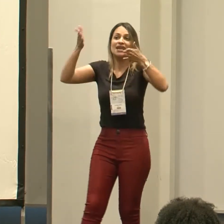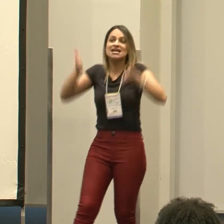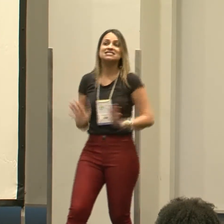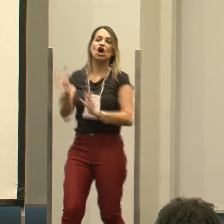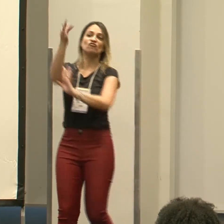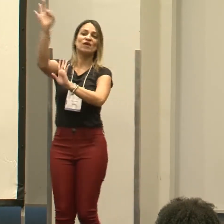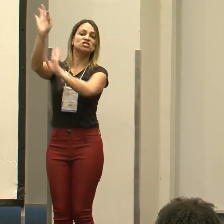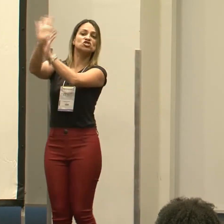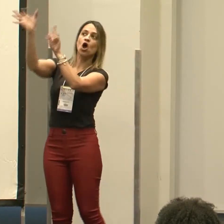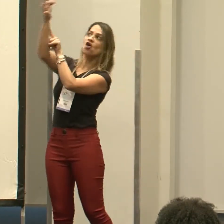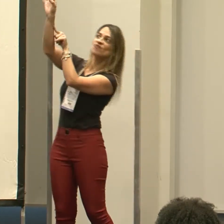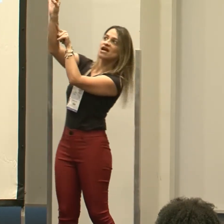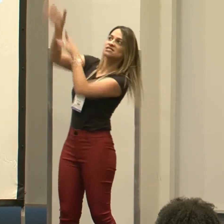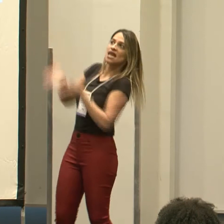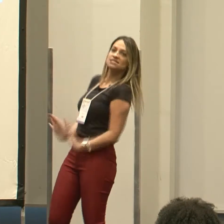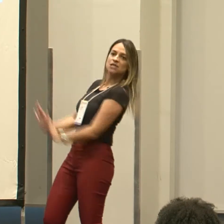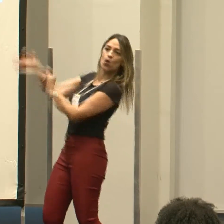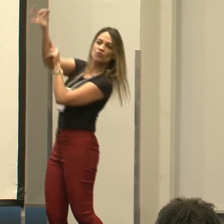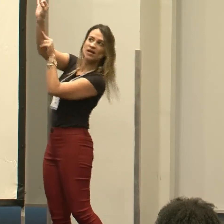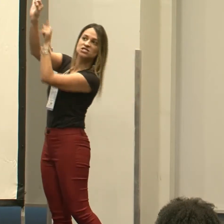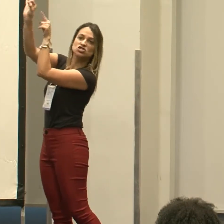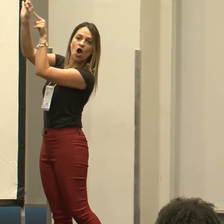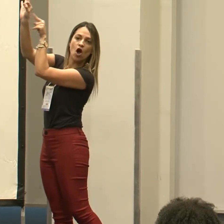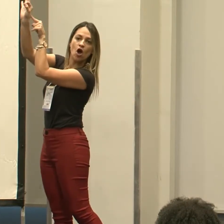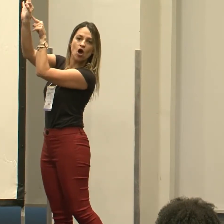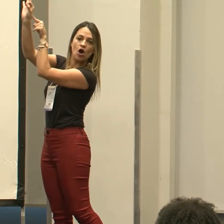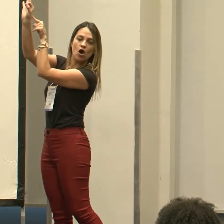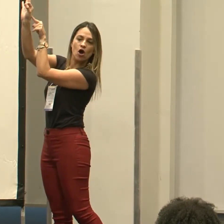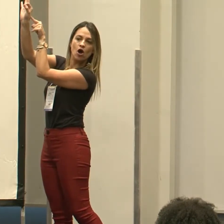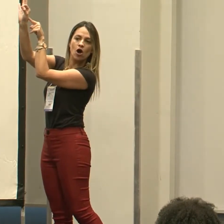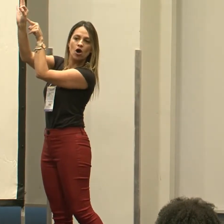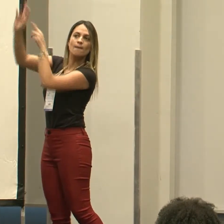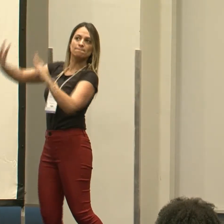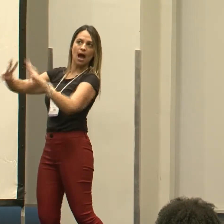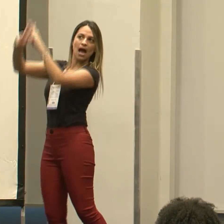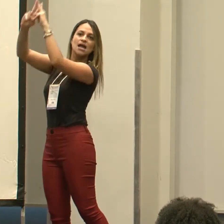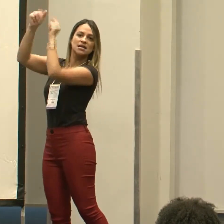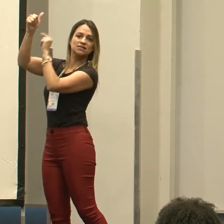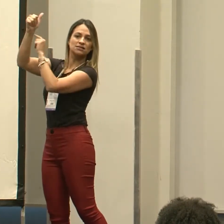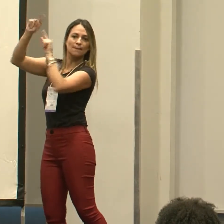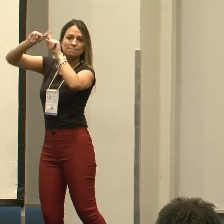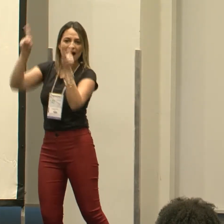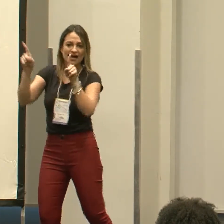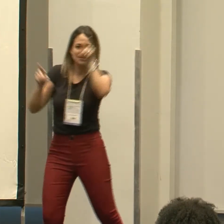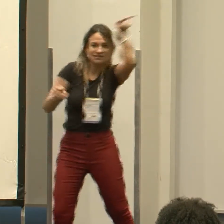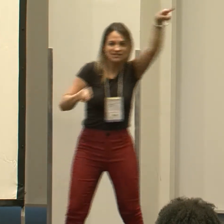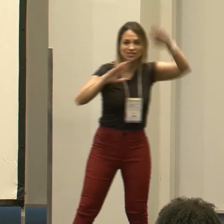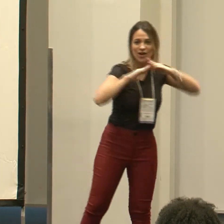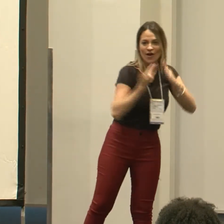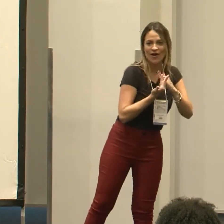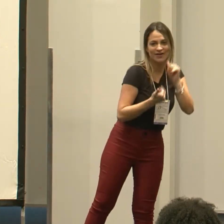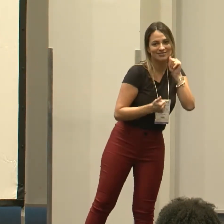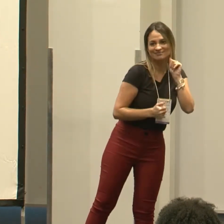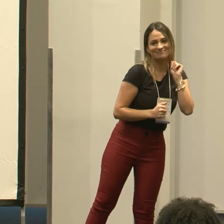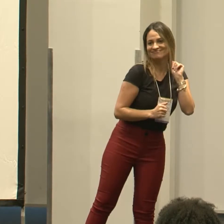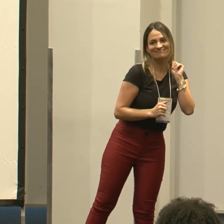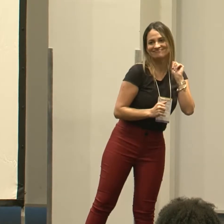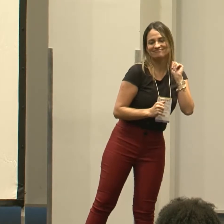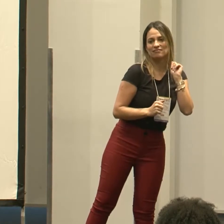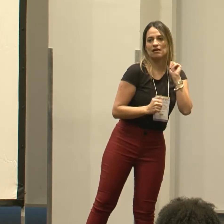era formado pelo instituto? Não, ele era francês, só. Ele nasceu na França, portanto ele era francês, mas ele não